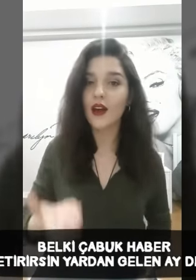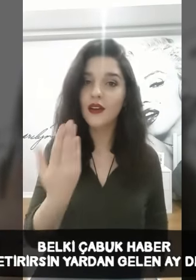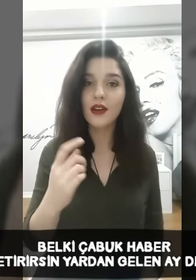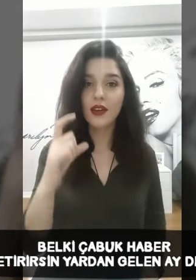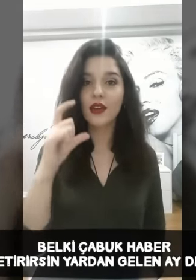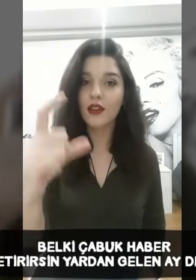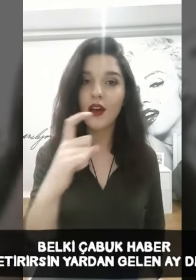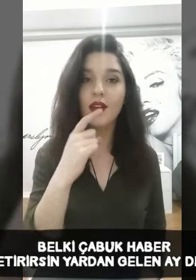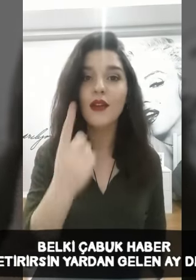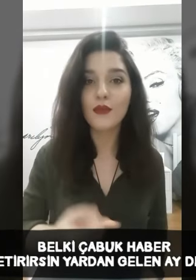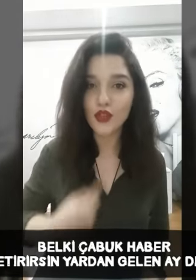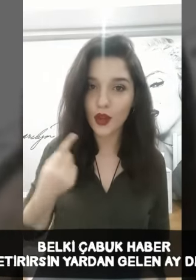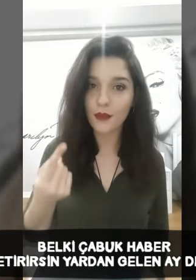yardın, gələn ayınəmiş